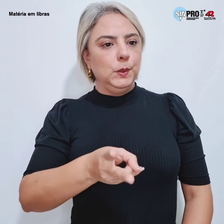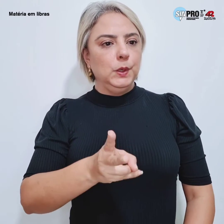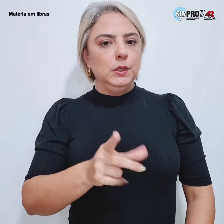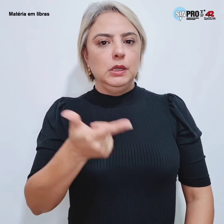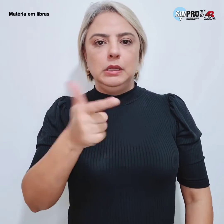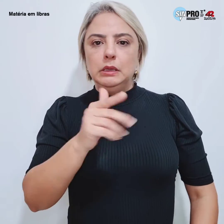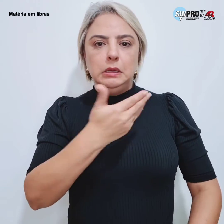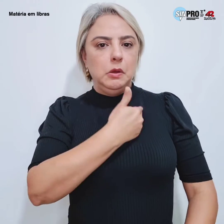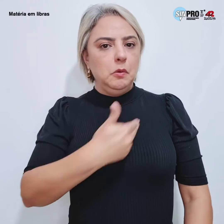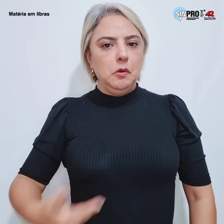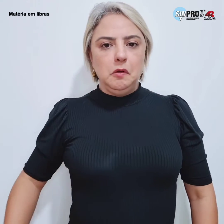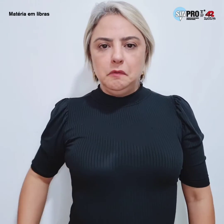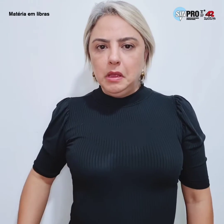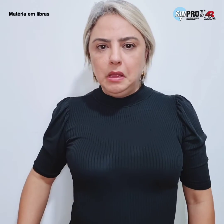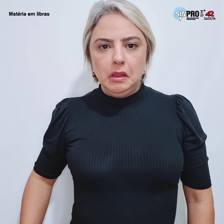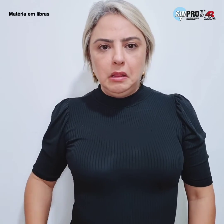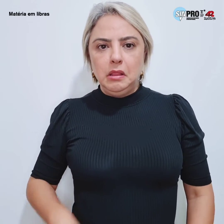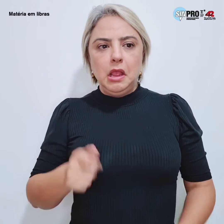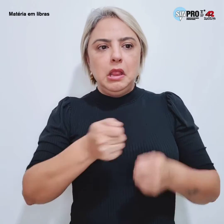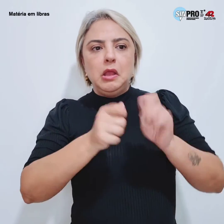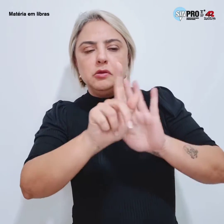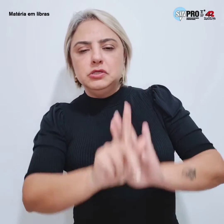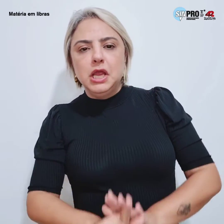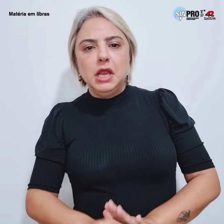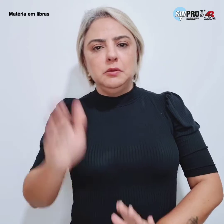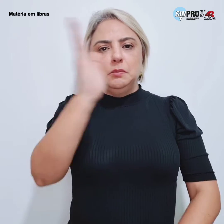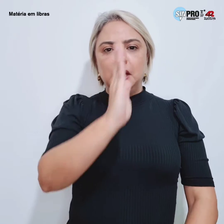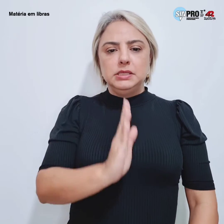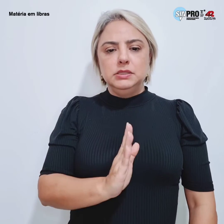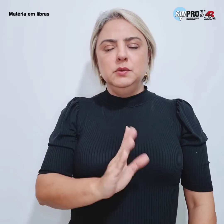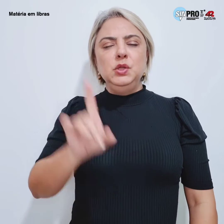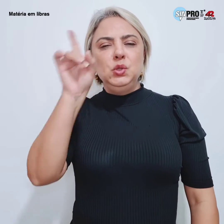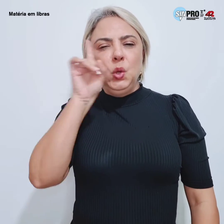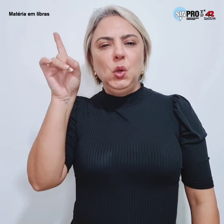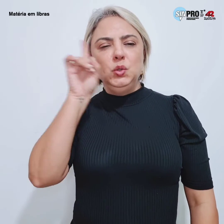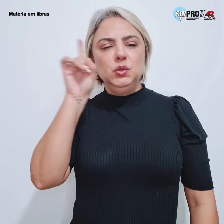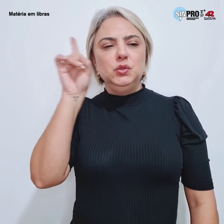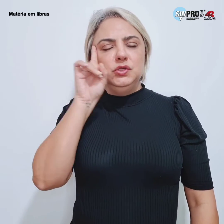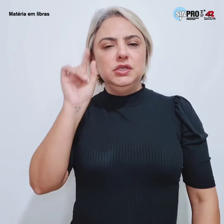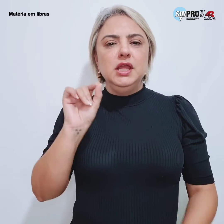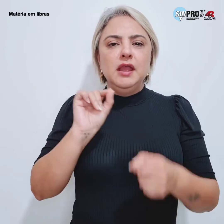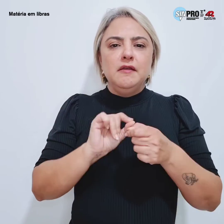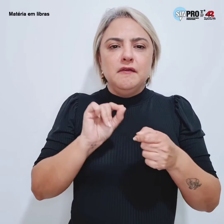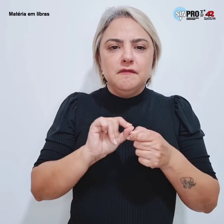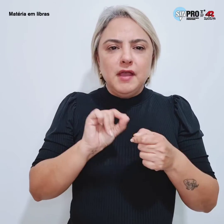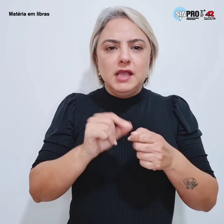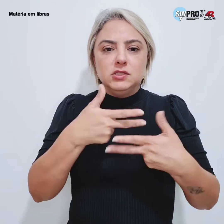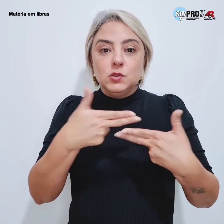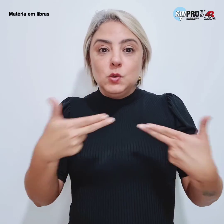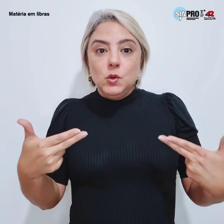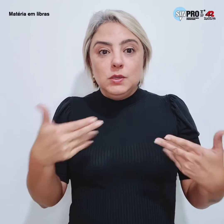governar o Brasil e atua diariamente para desviar a atenção da população